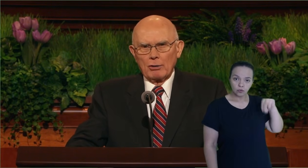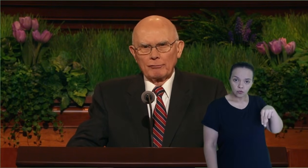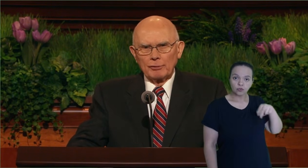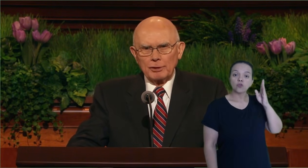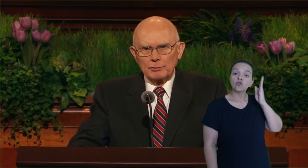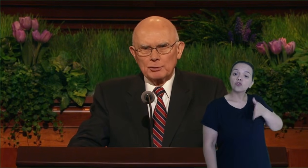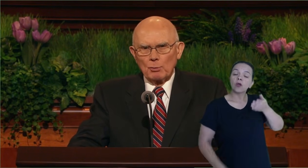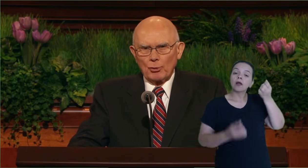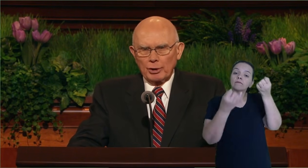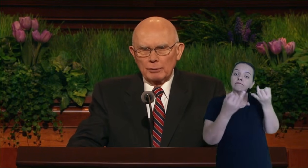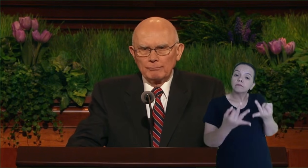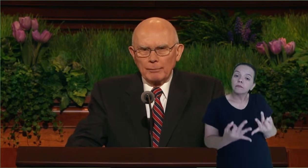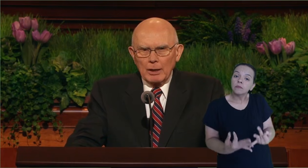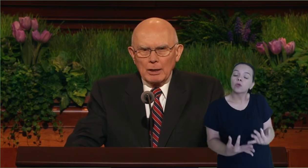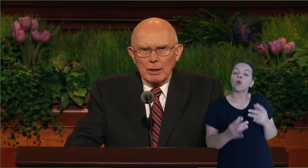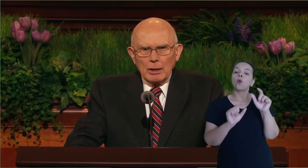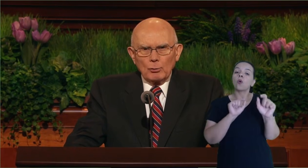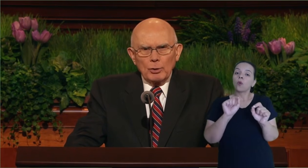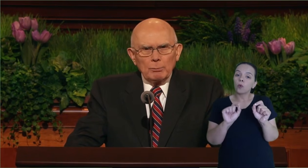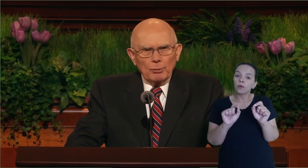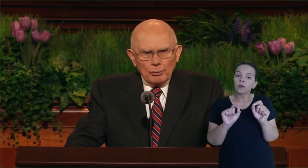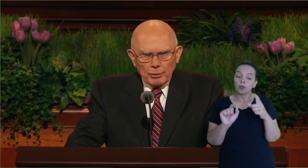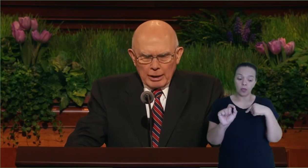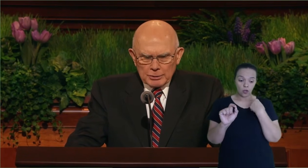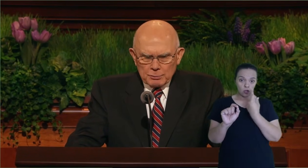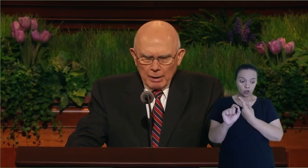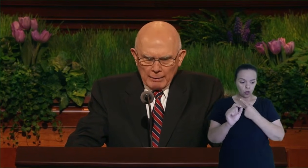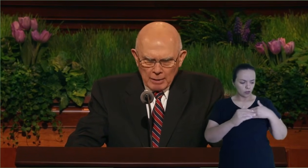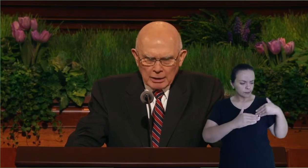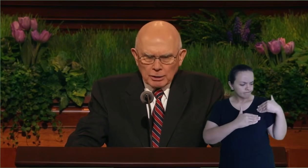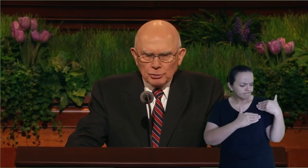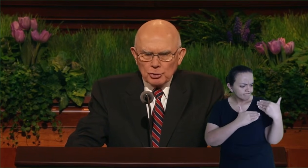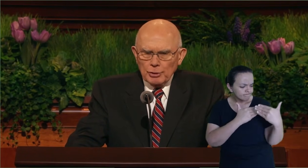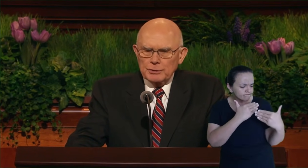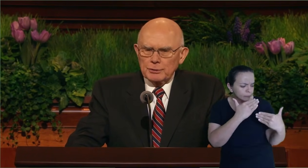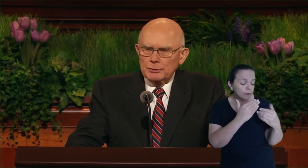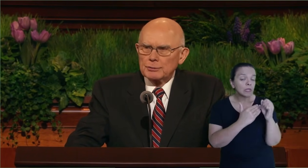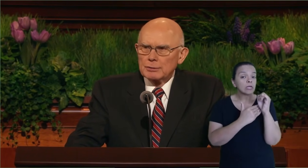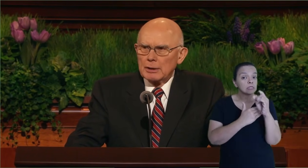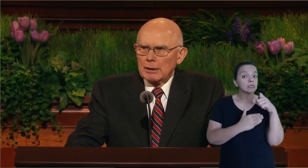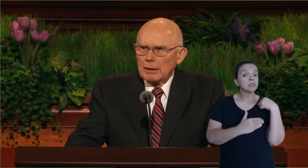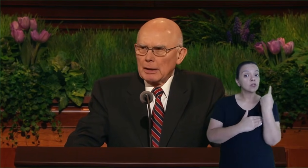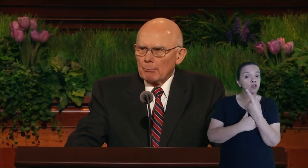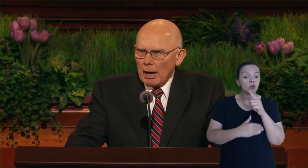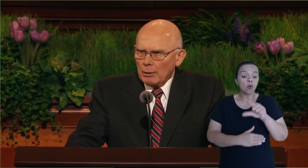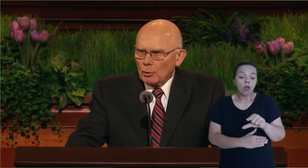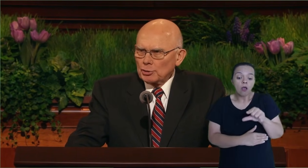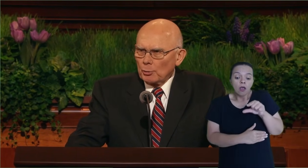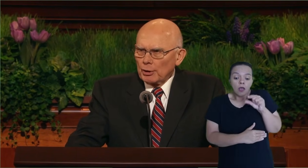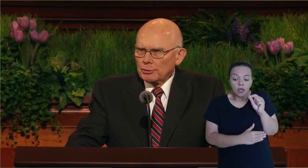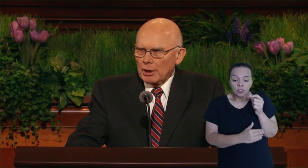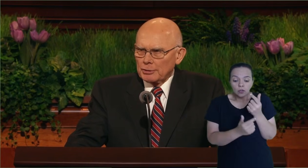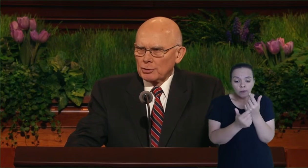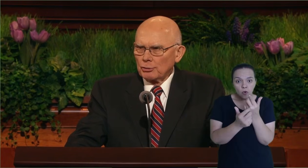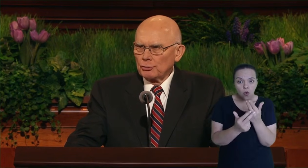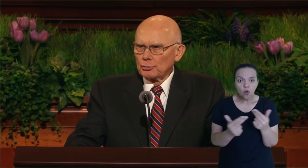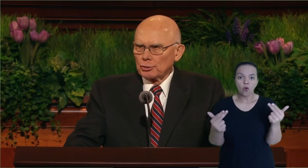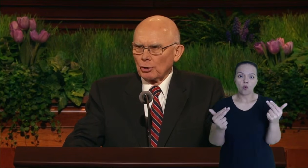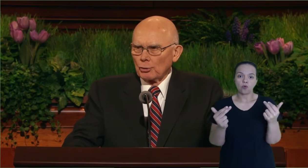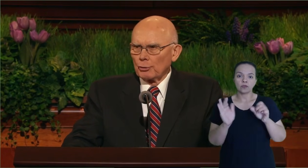Como o presidente Monson nos ensinou tão poderosamente nesta manhã, progredimos ao fazermos escolhas pelas quais